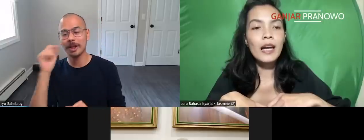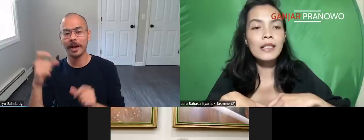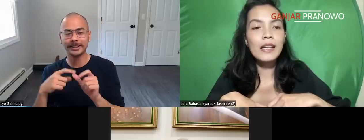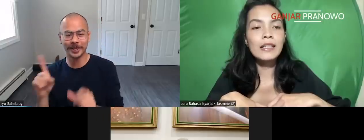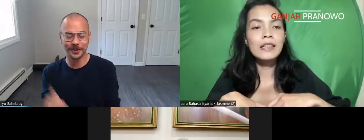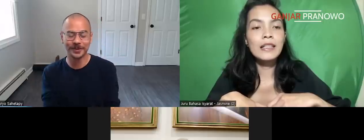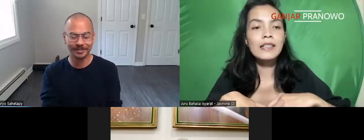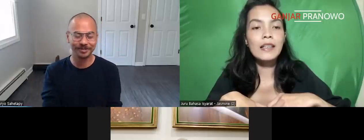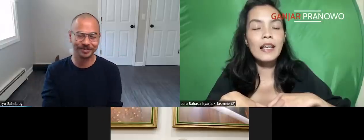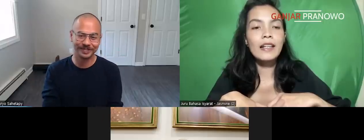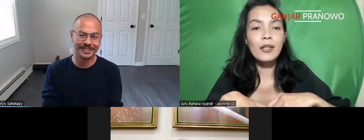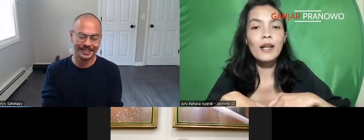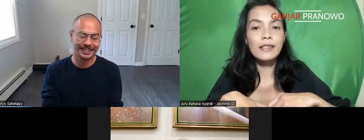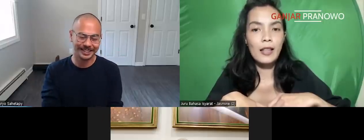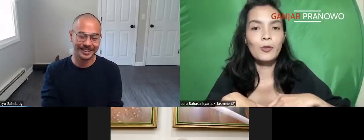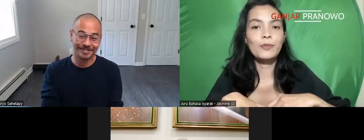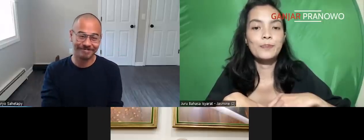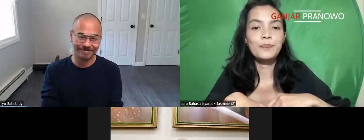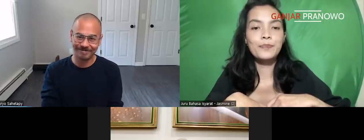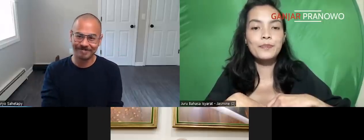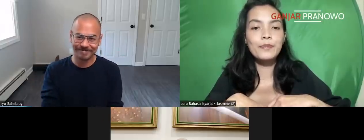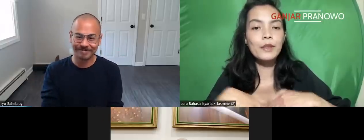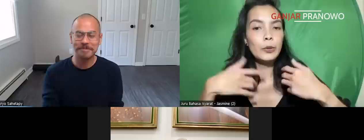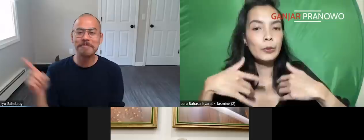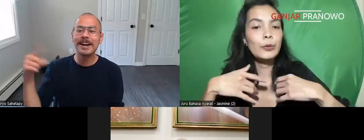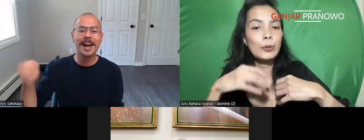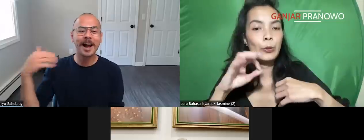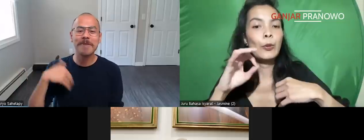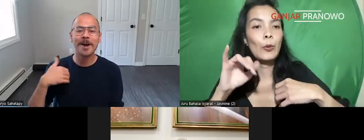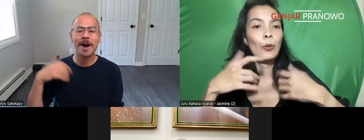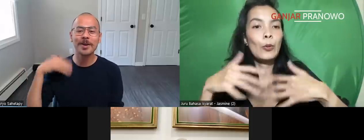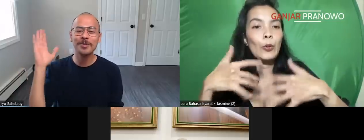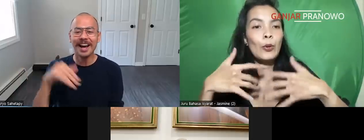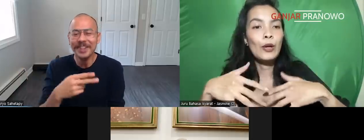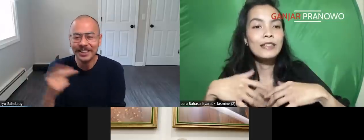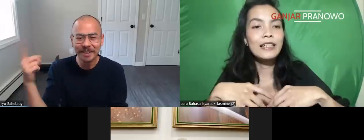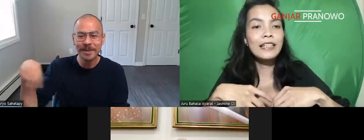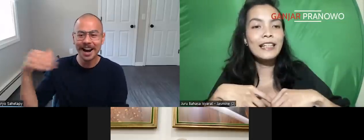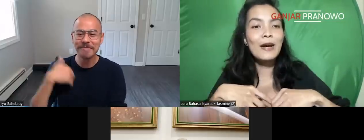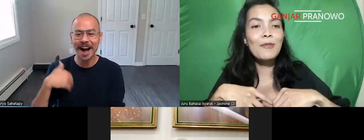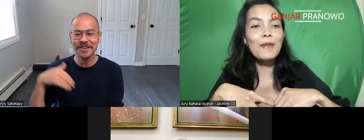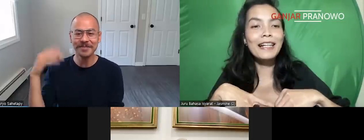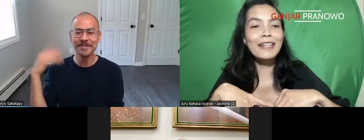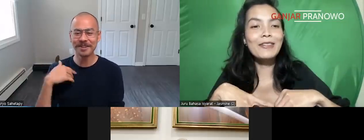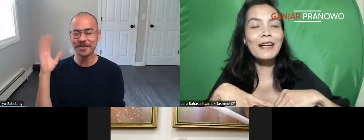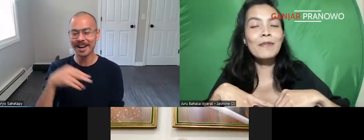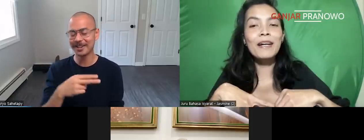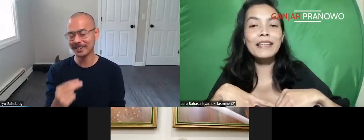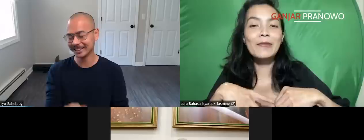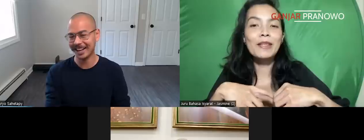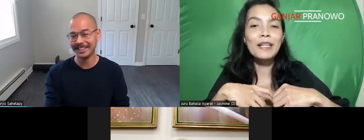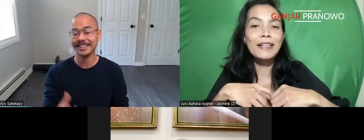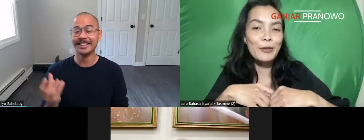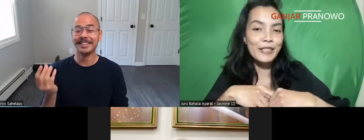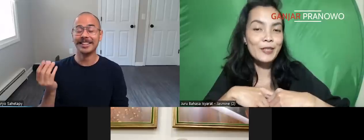S2 dan yang setingkat S1 ada satu wow Jadi enggak mau balik ke